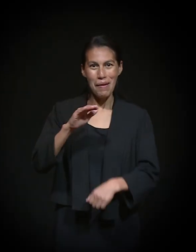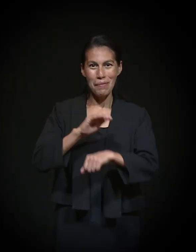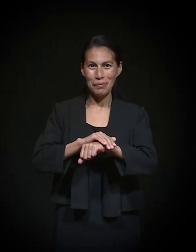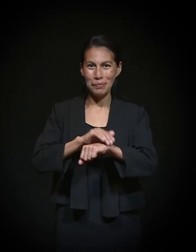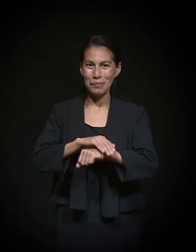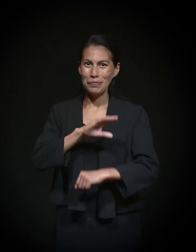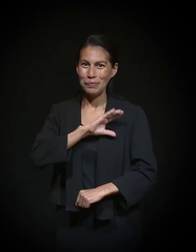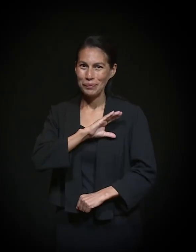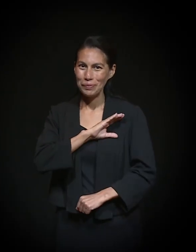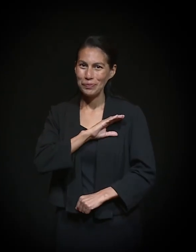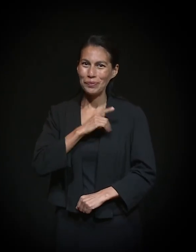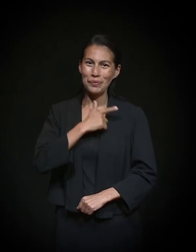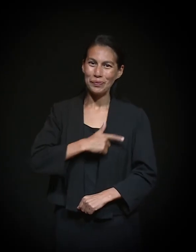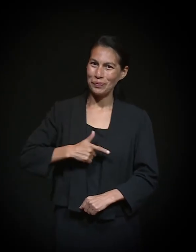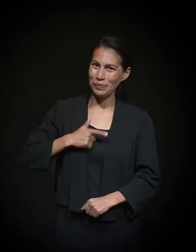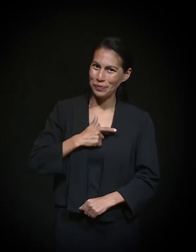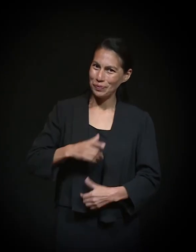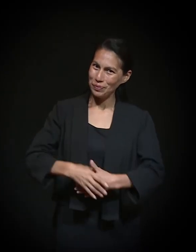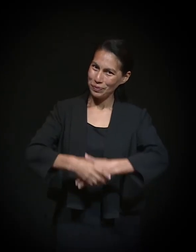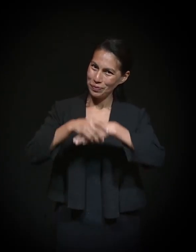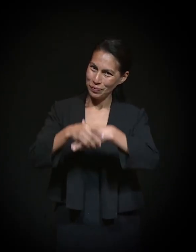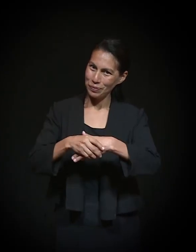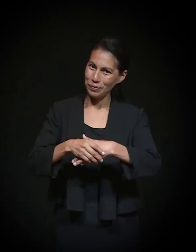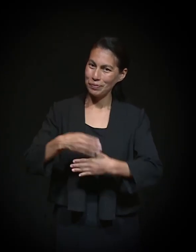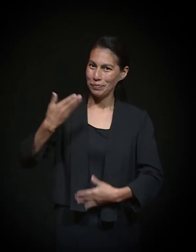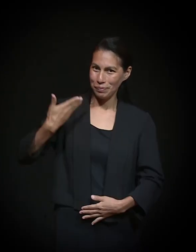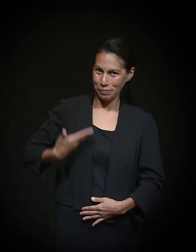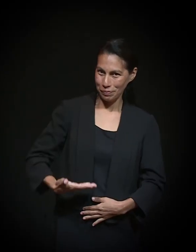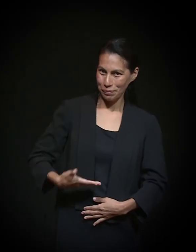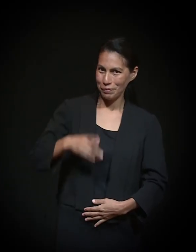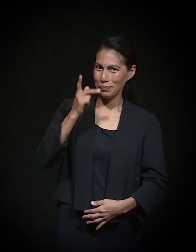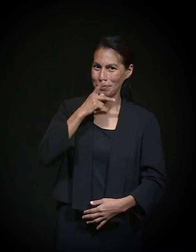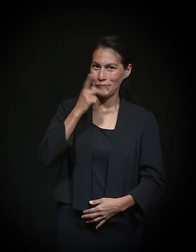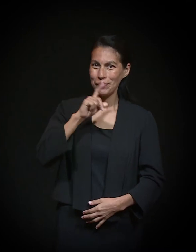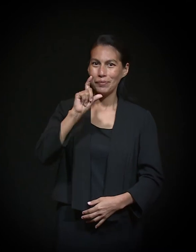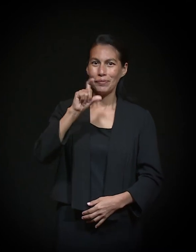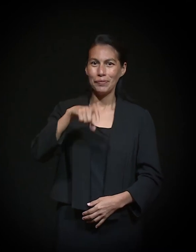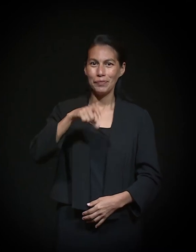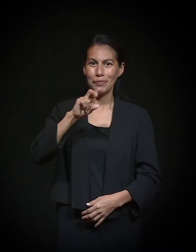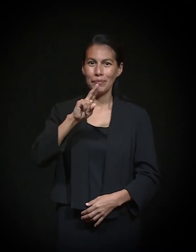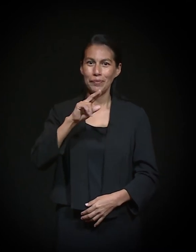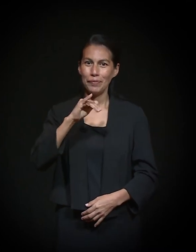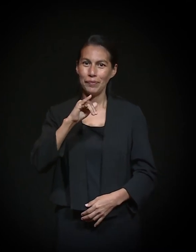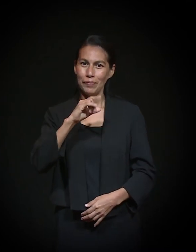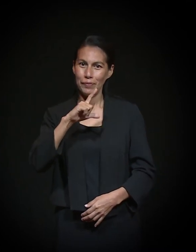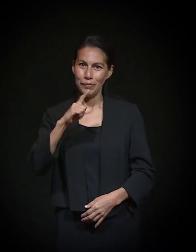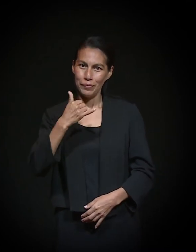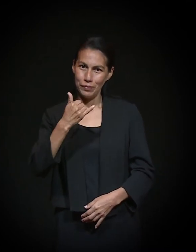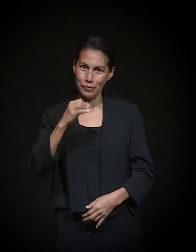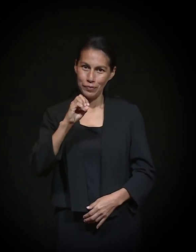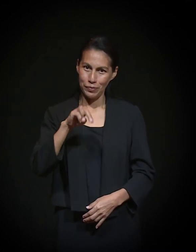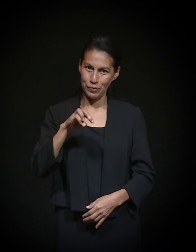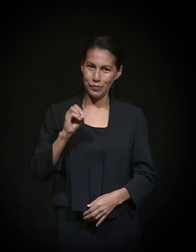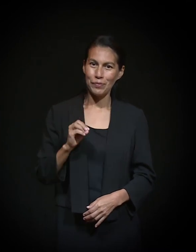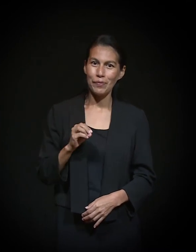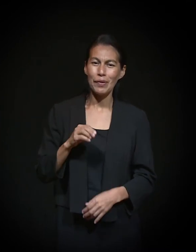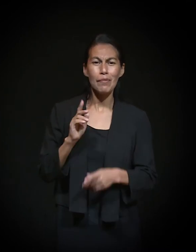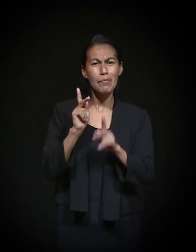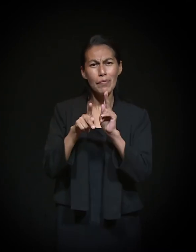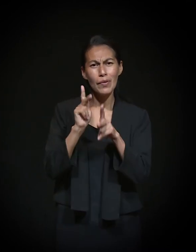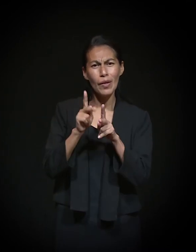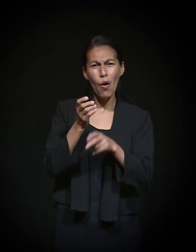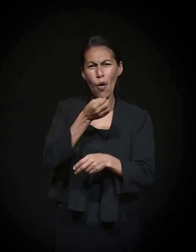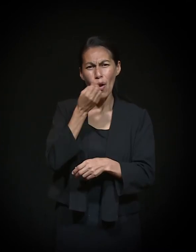Que sabe que los amigos de gustos saludables empezó primero para platicar sobre el poder de la